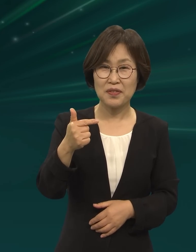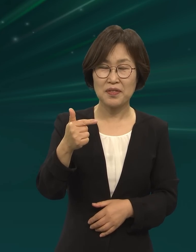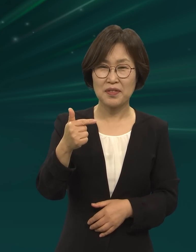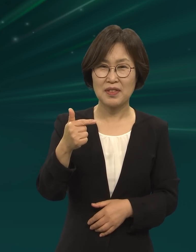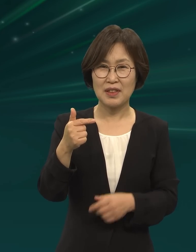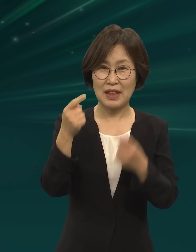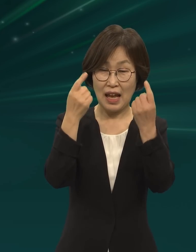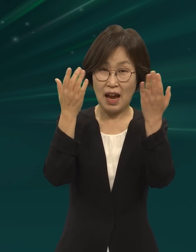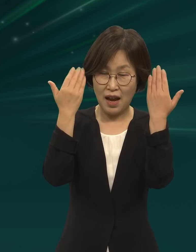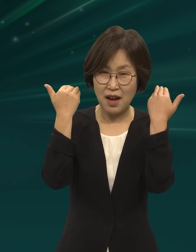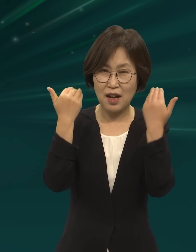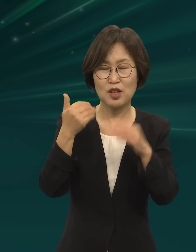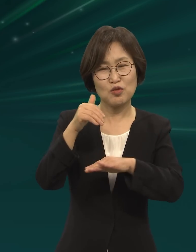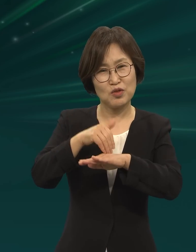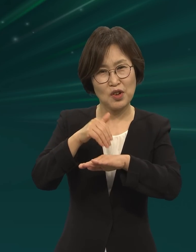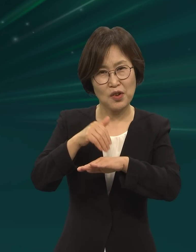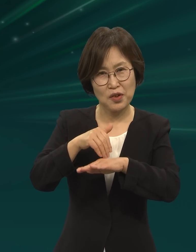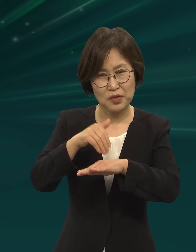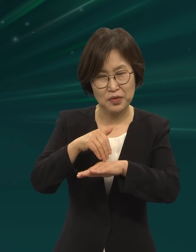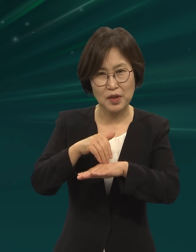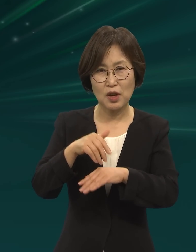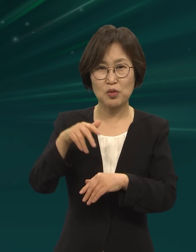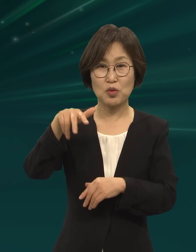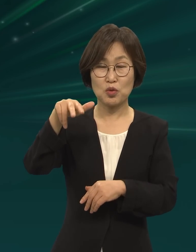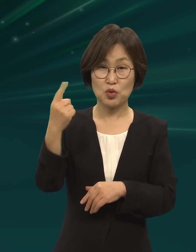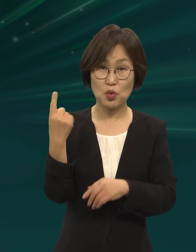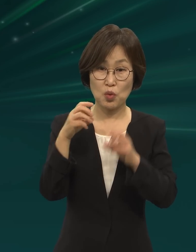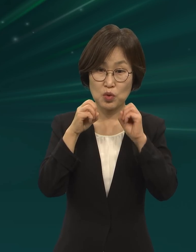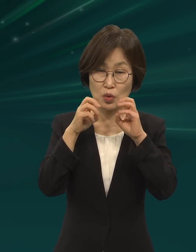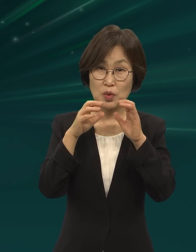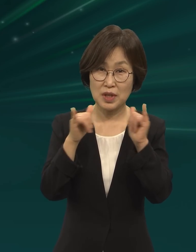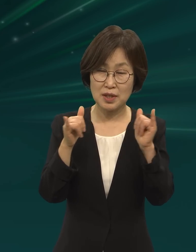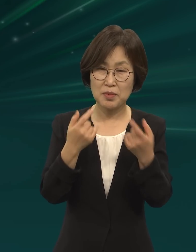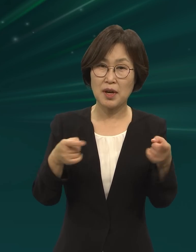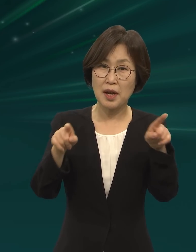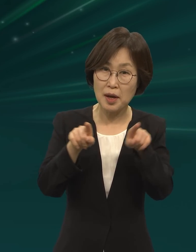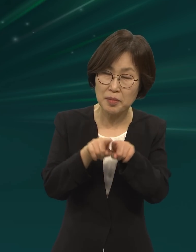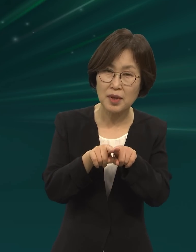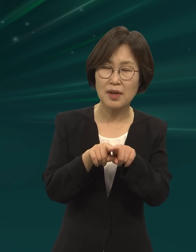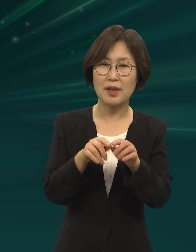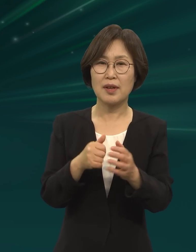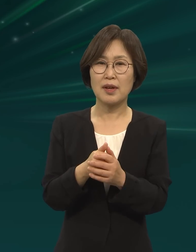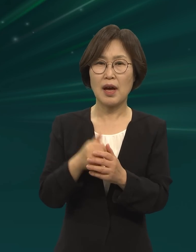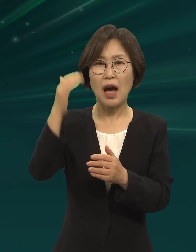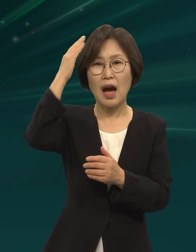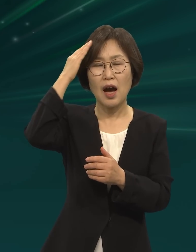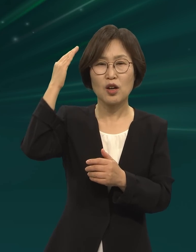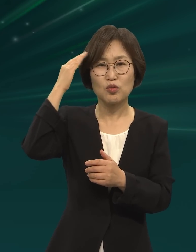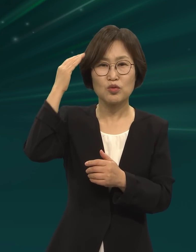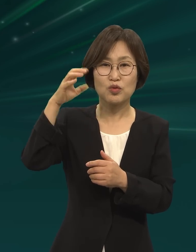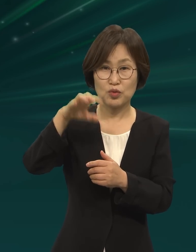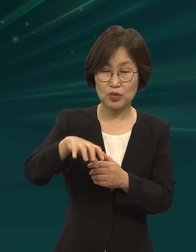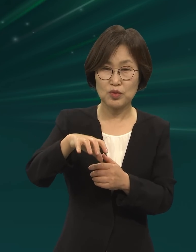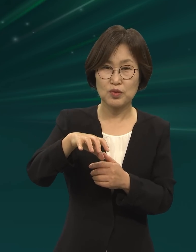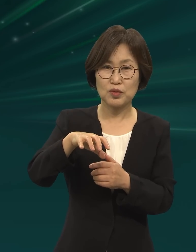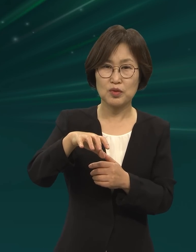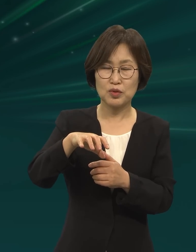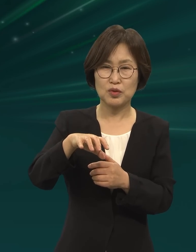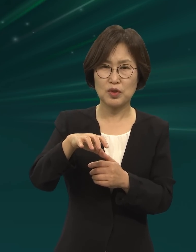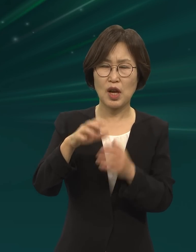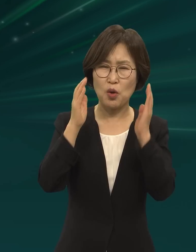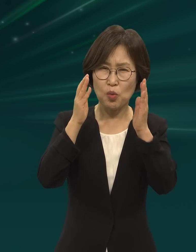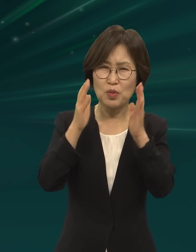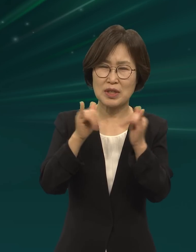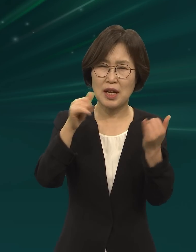그리고 조준호 선교사님께서 이제 10명의 학생들이 한국으로 공부하러 보내신다고